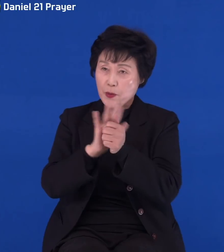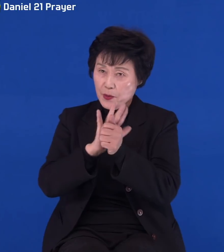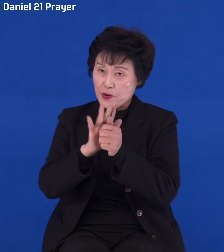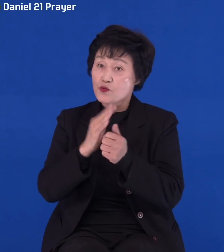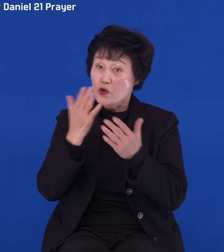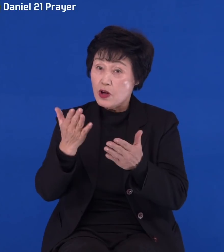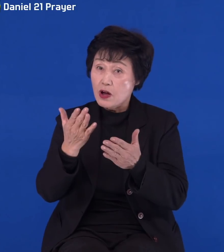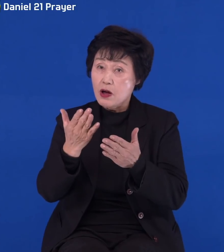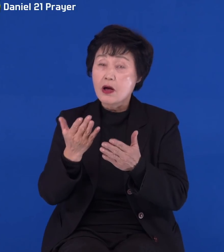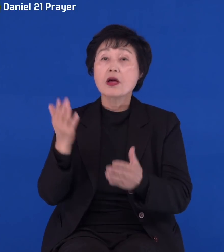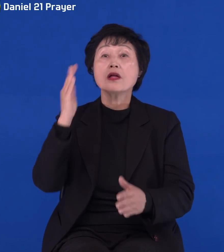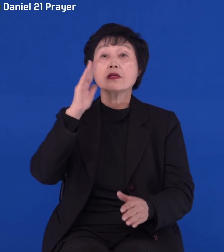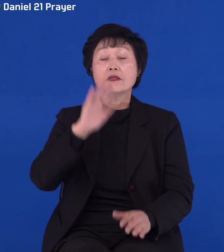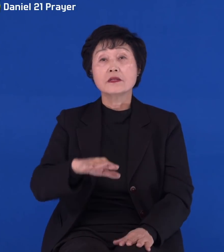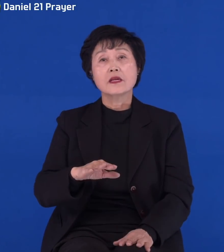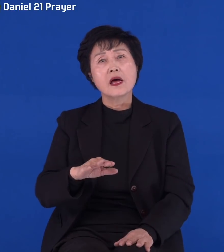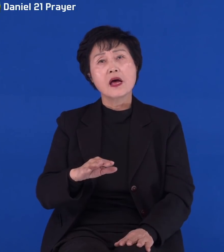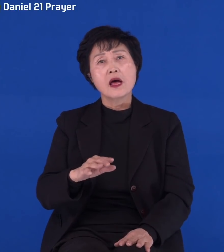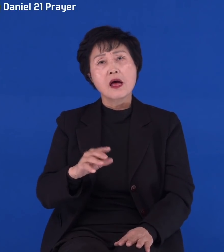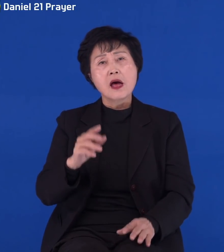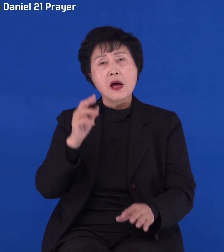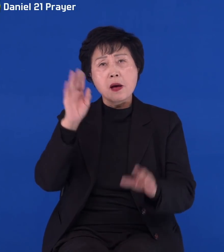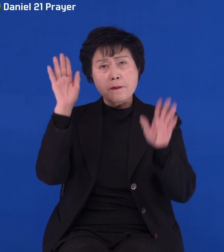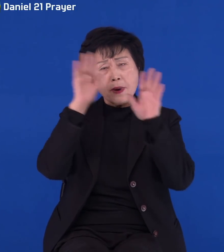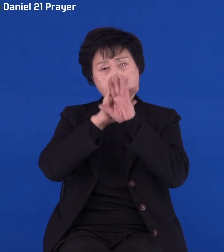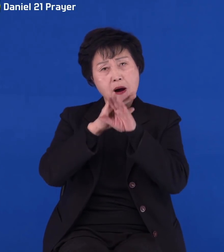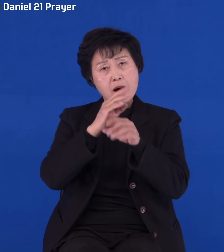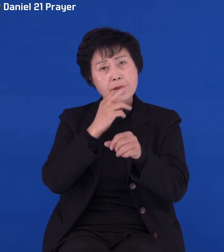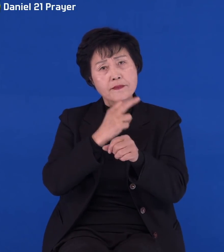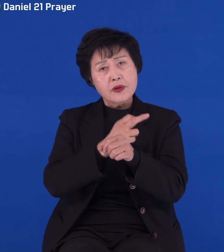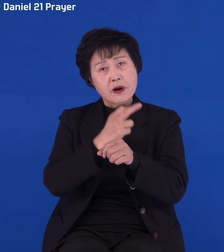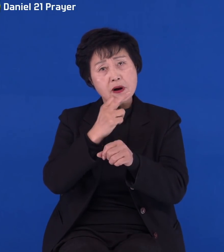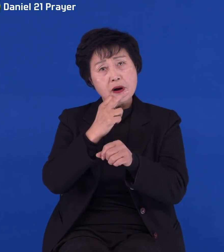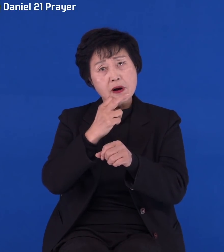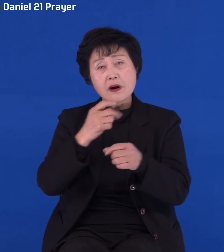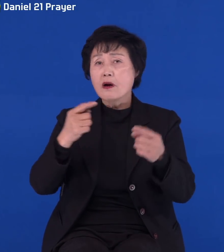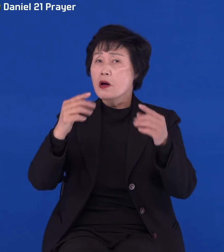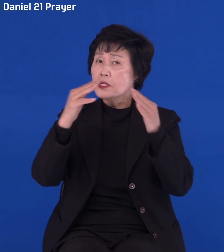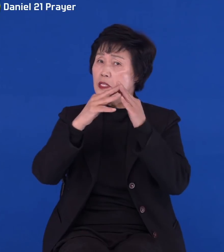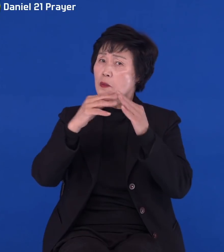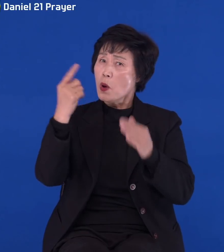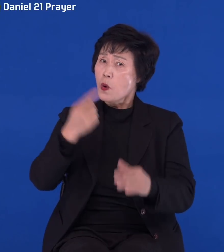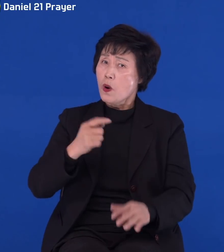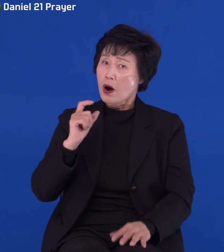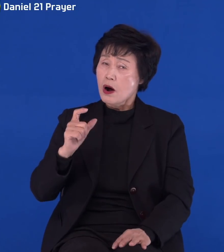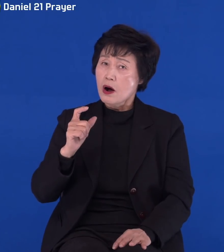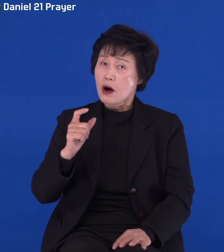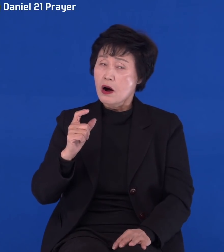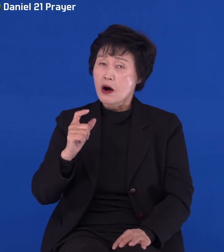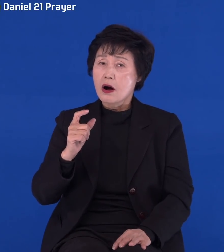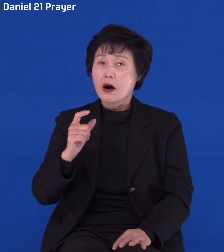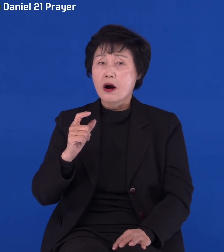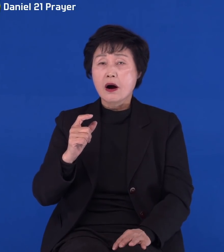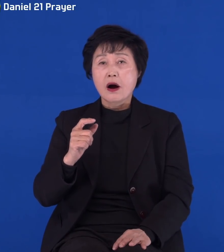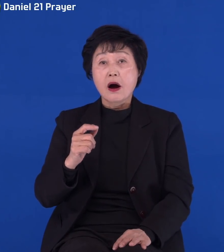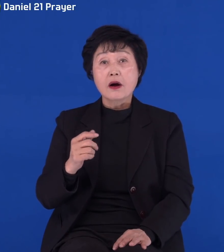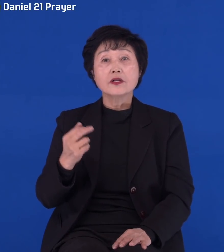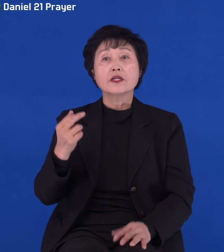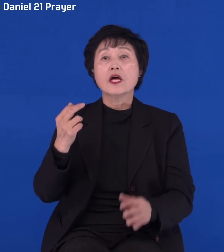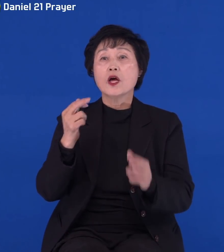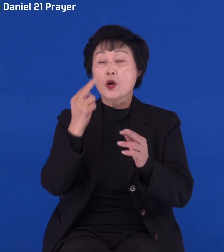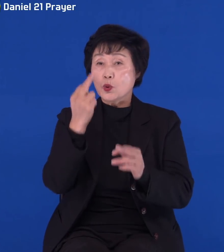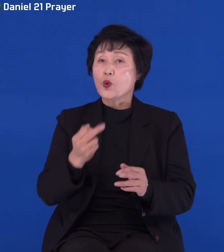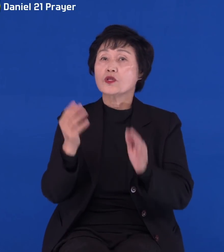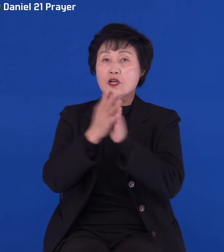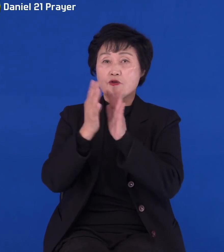거예요. 느낌이 좀 이상해요. 전화가 왔는데 동생 친구들인데 뭐라고 연락이 왔냐면, 형님 빨리 오십시오.